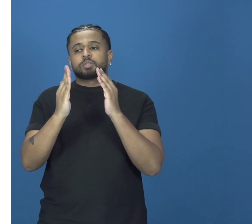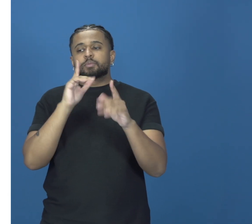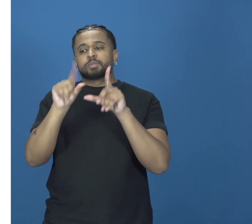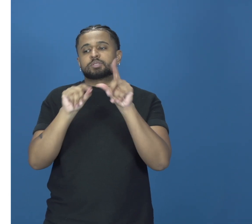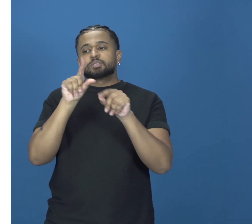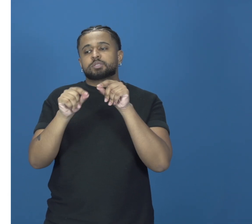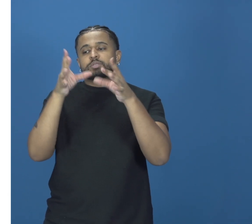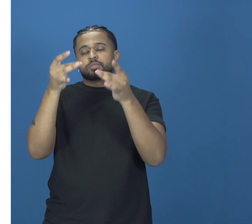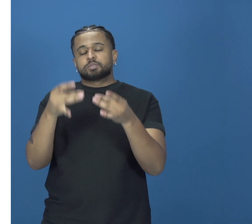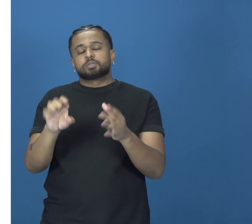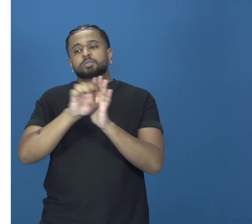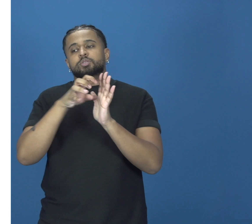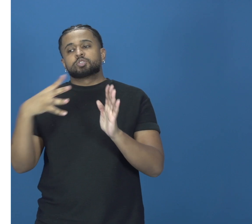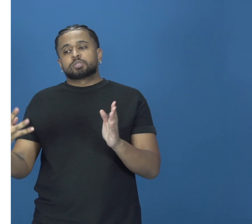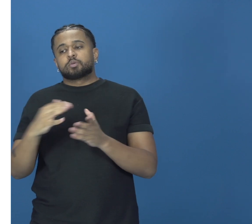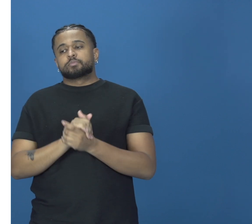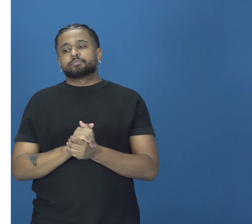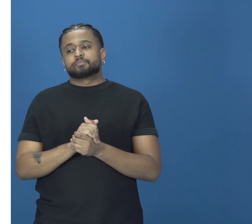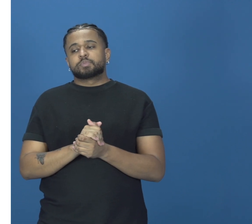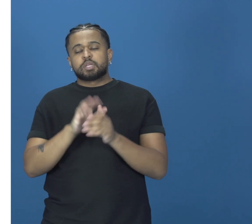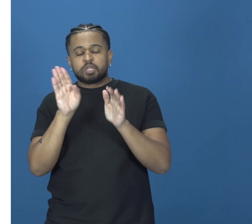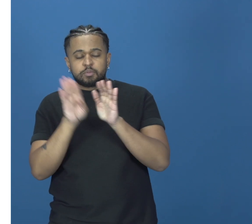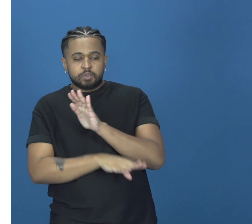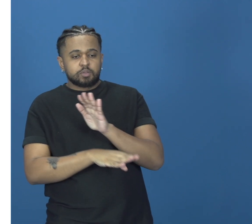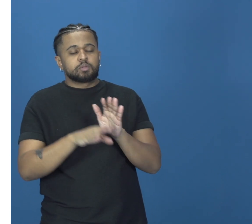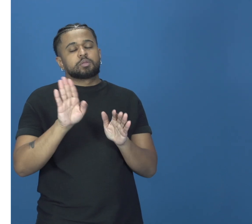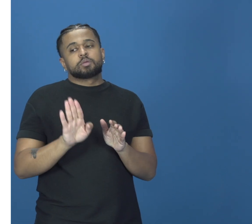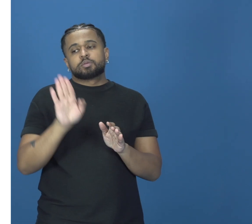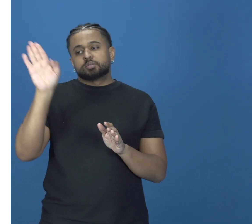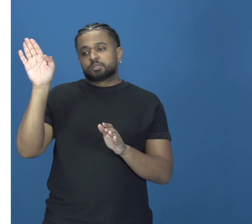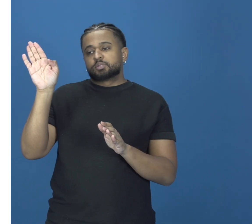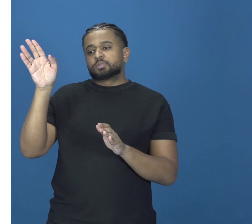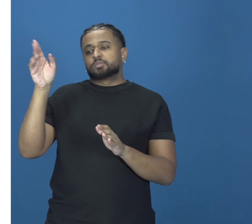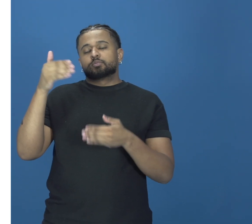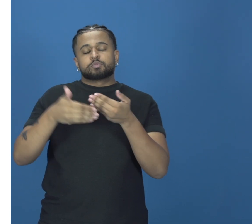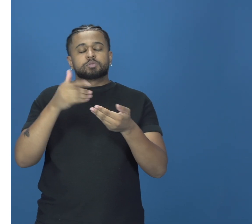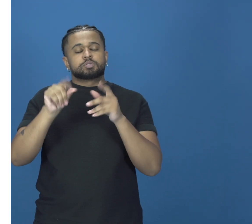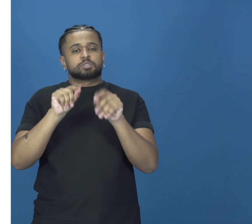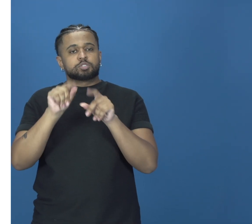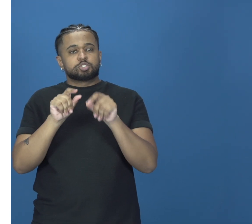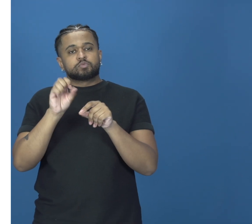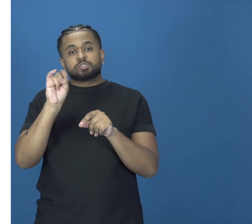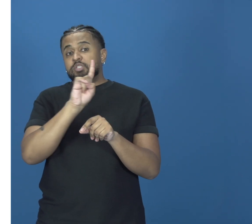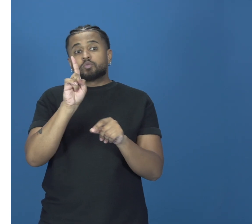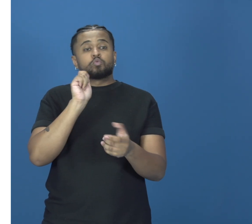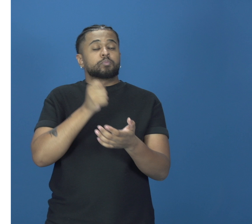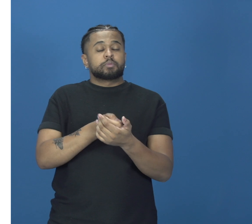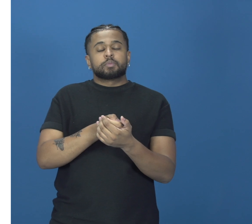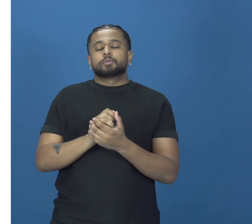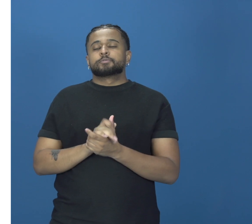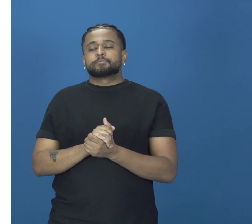seleção descrita no presente edital, eliminando-se o candidato do processo seletivo em caso de não